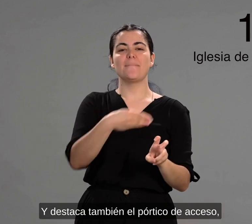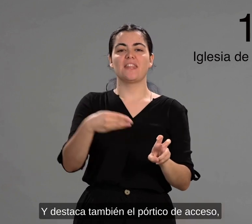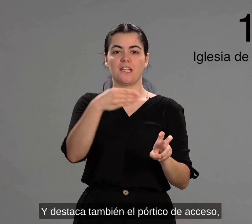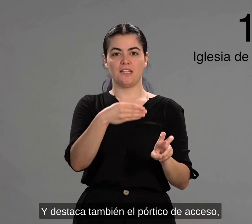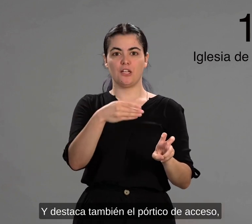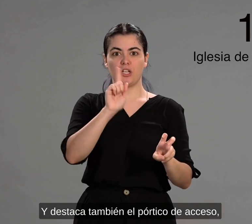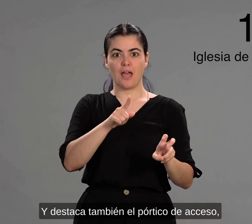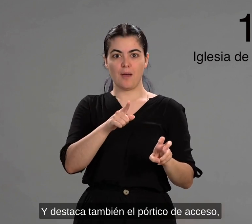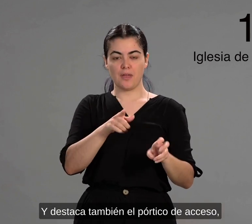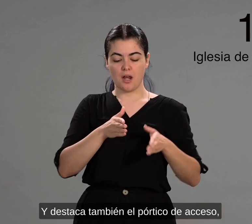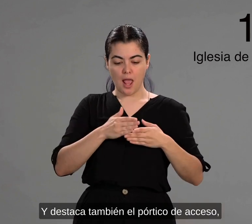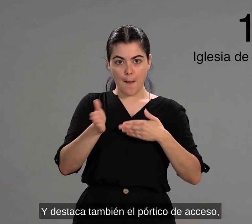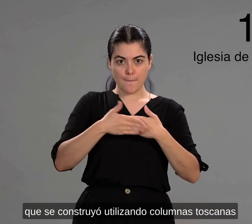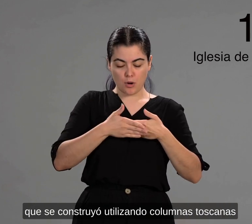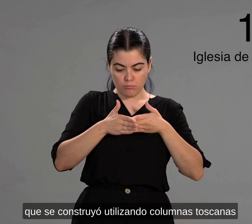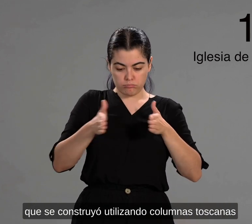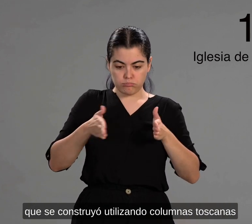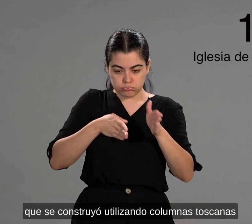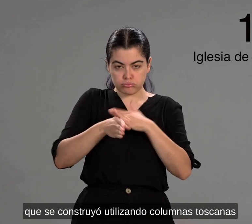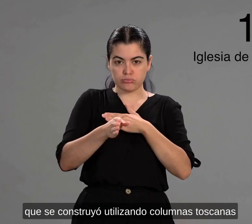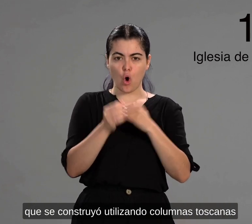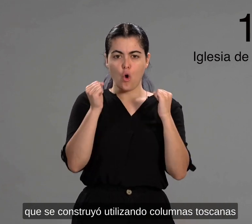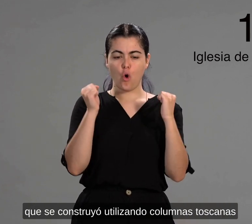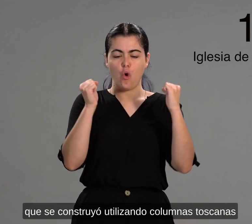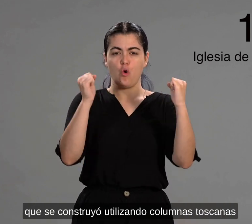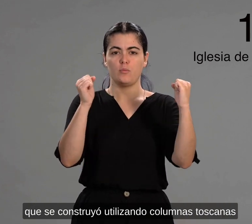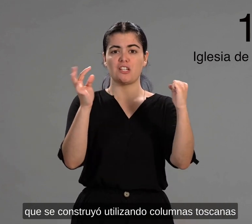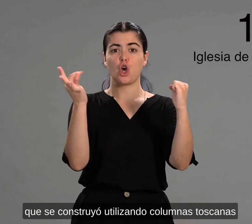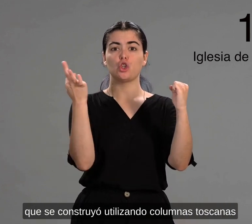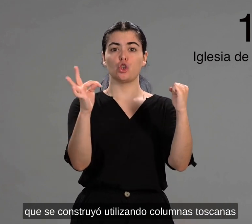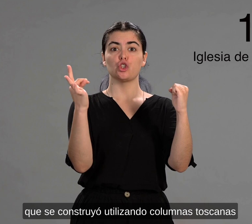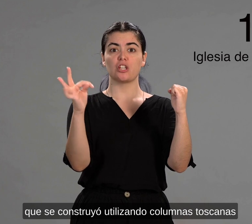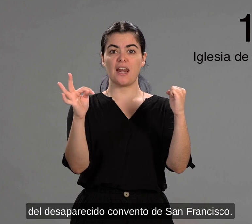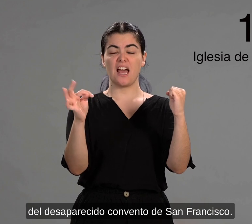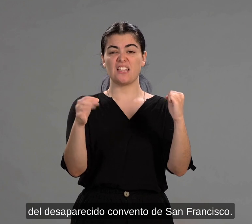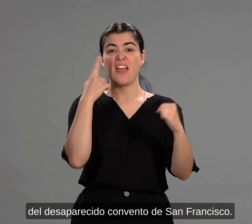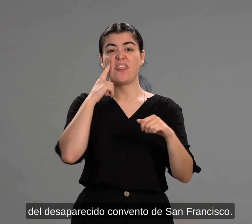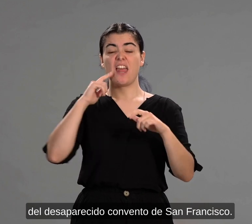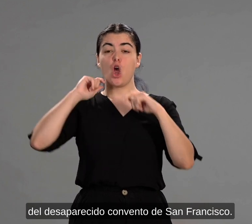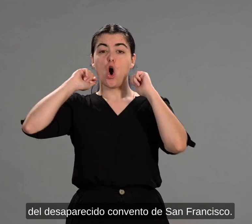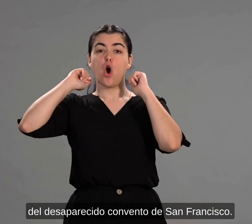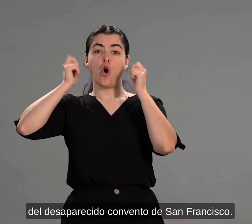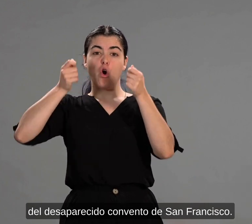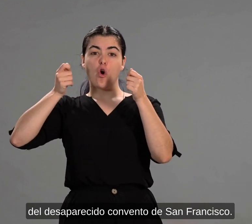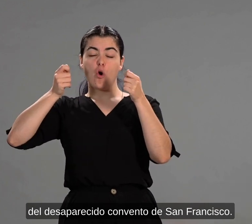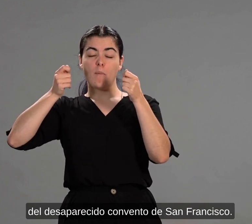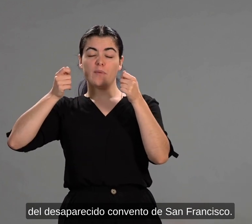el Pórtico de Acceso, que se construyó utilizando columnas toscanas del desaparecido convento de San Francisco.